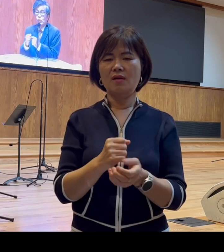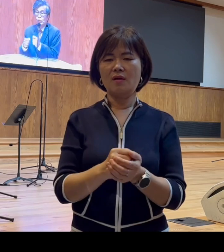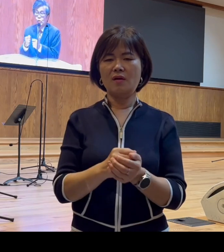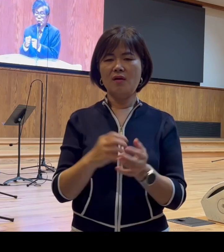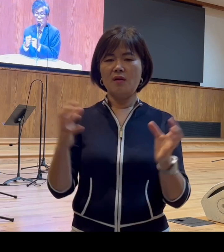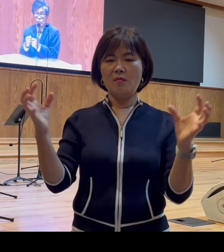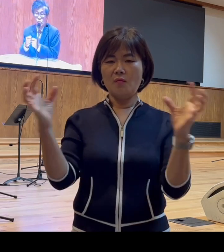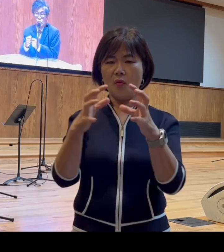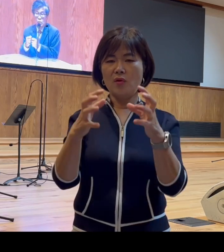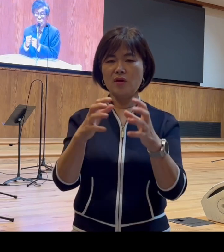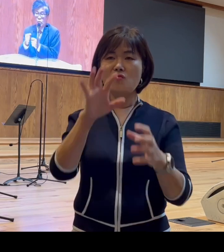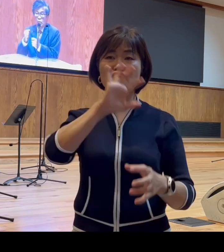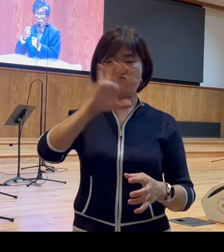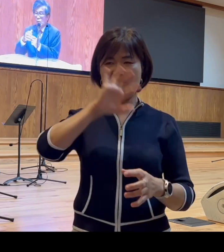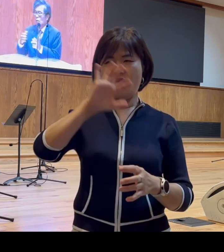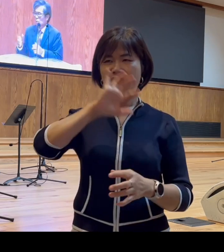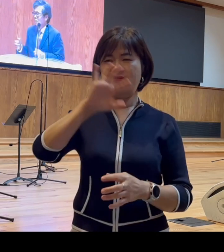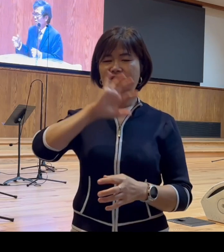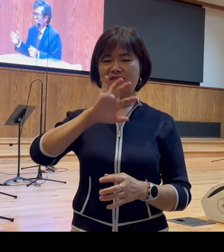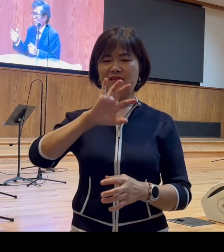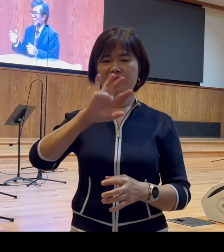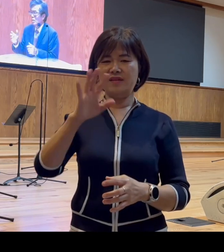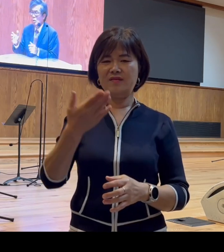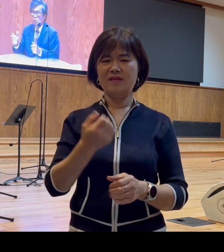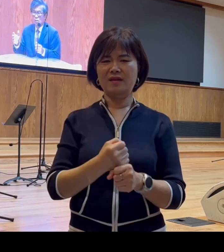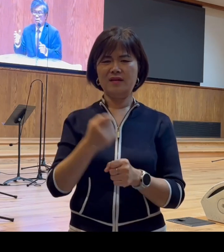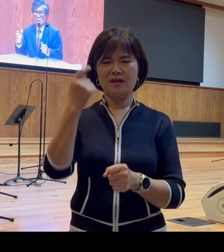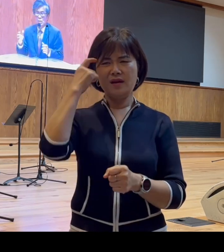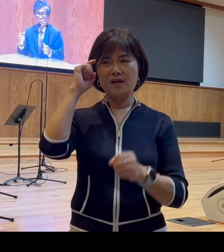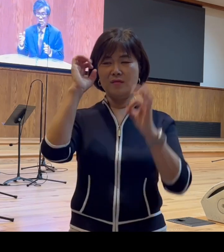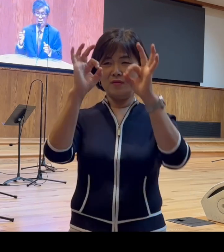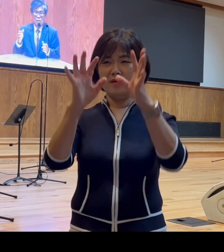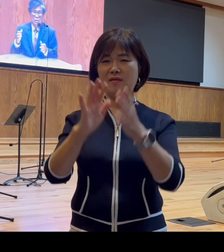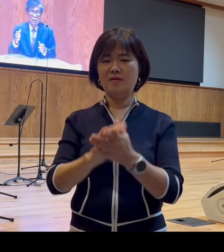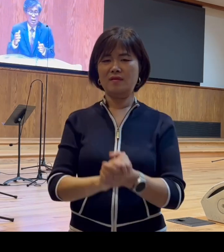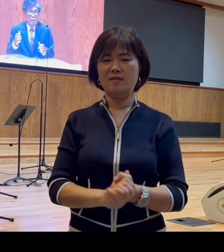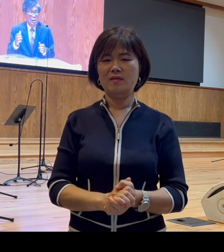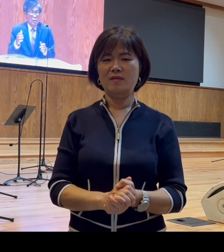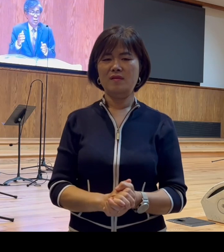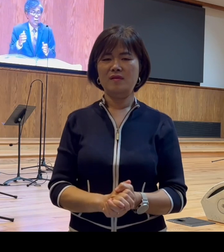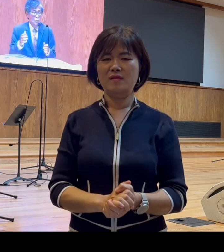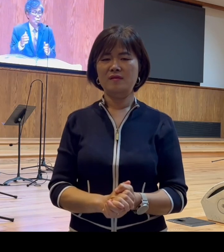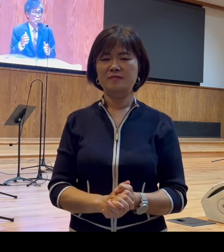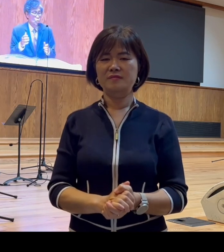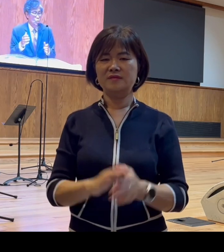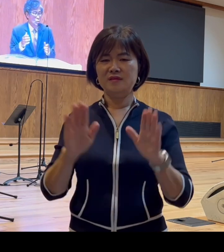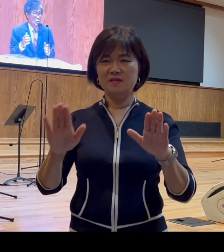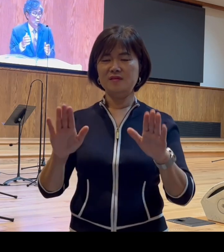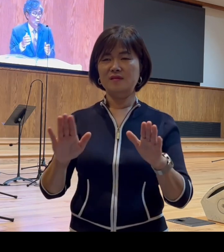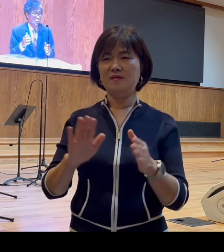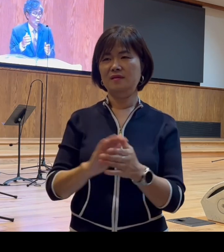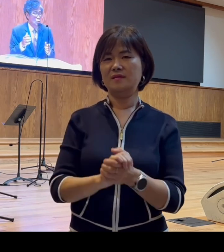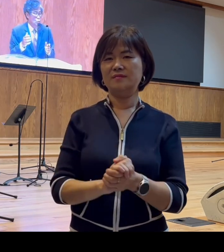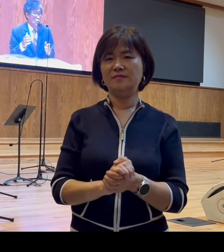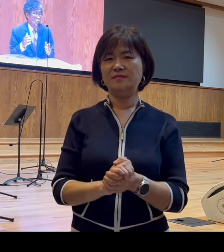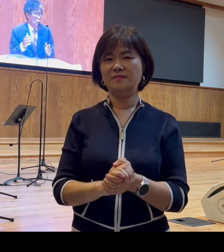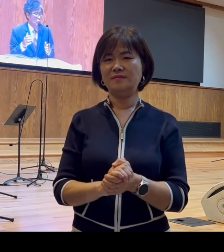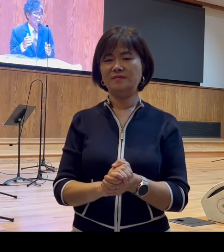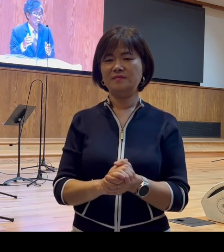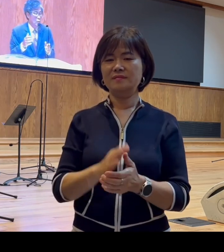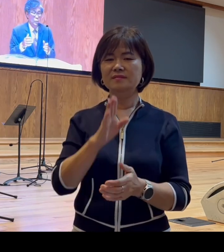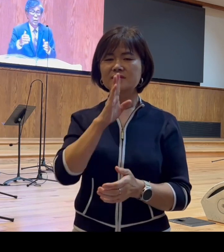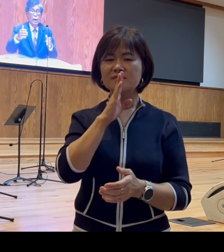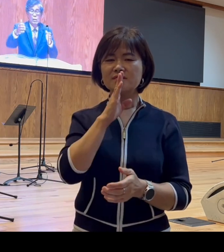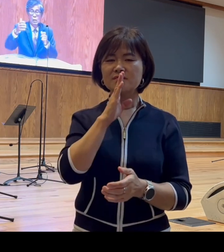그 모의 훈련을 하는 거죠. 이렇게 여러분 상상해 보세요. 이게 현실적으로 이룰 수가 있나